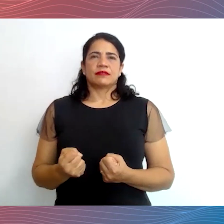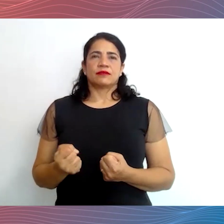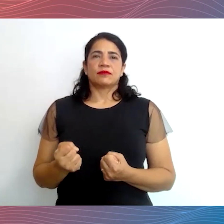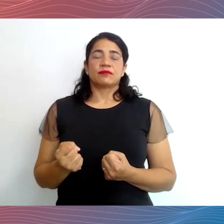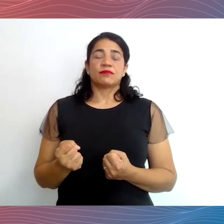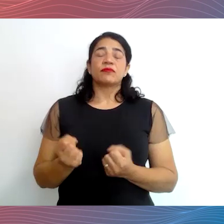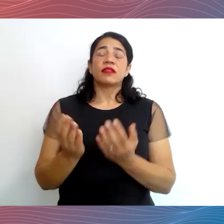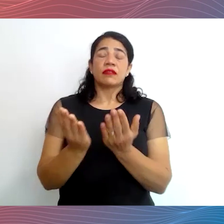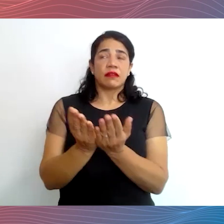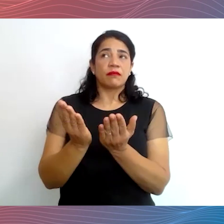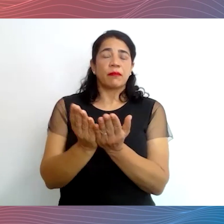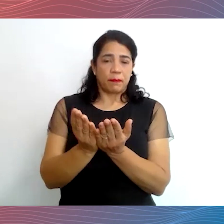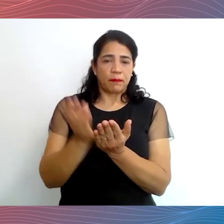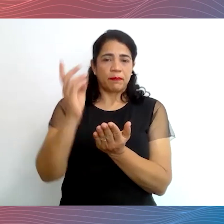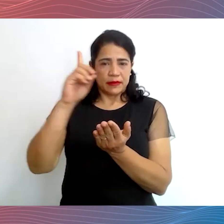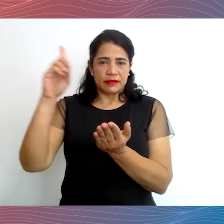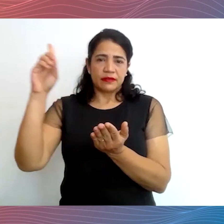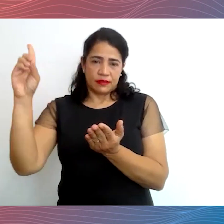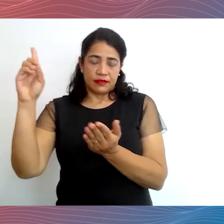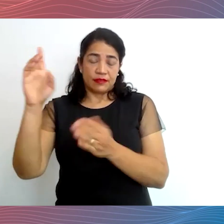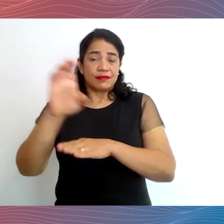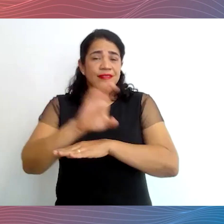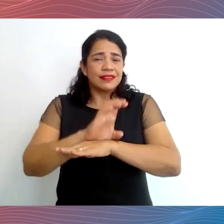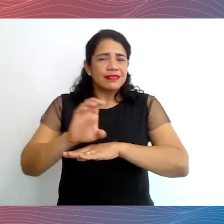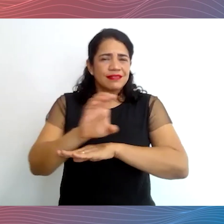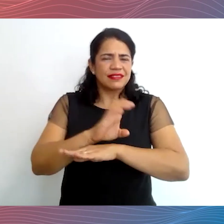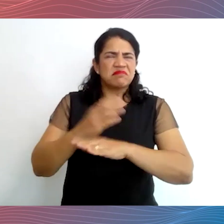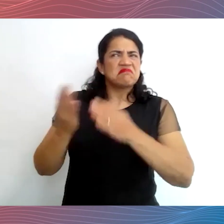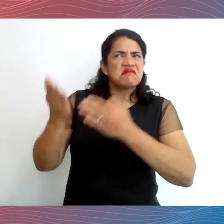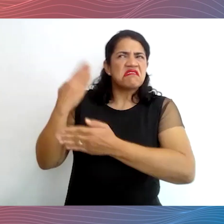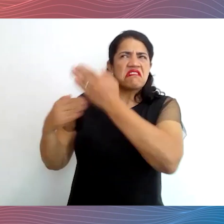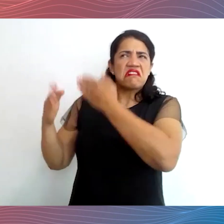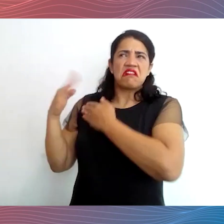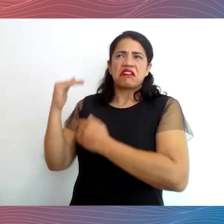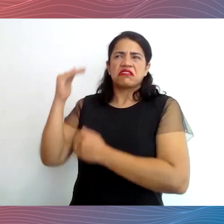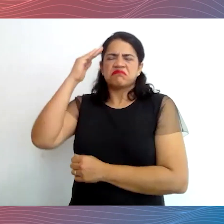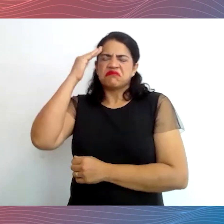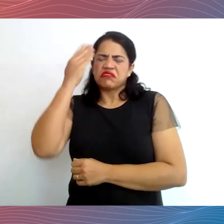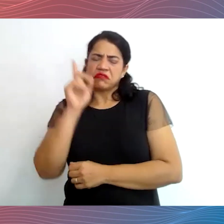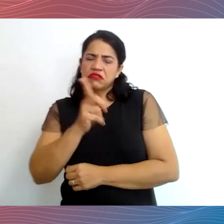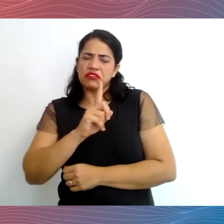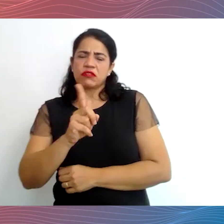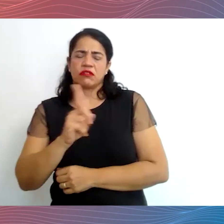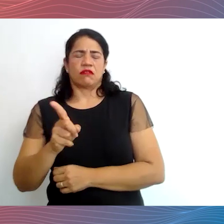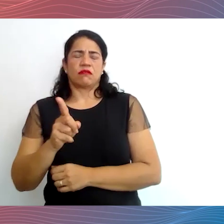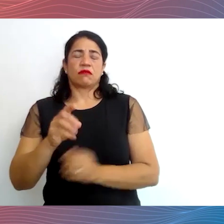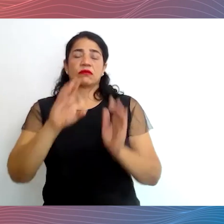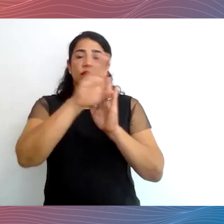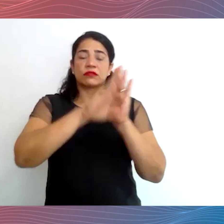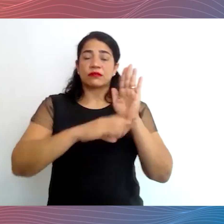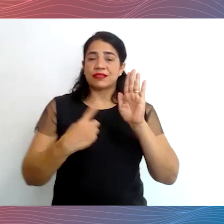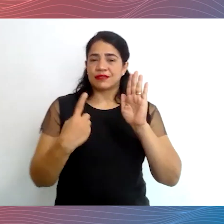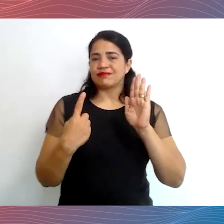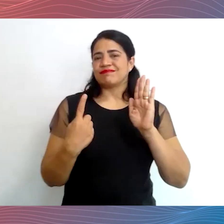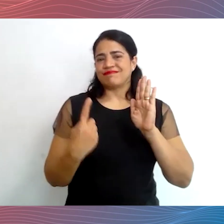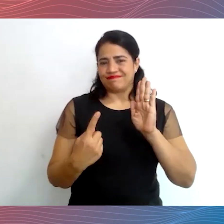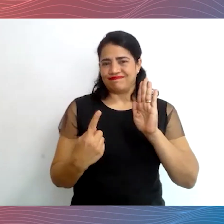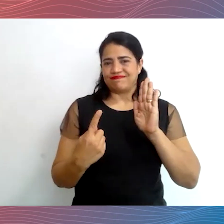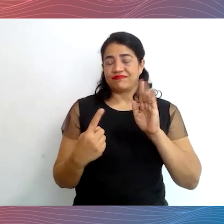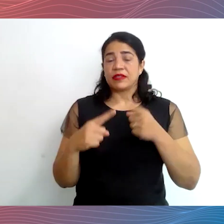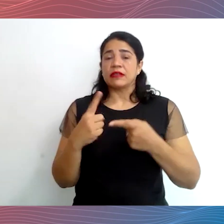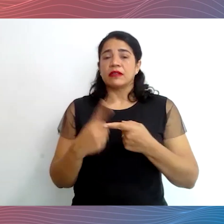não entendíamos que capítulo 1, versículo 3, Efésios, estava se referindo à